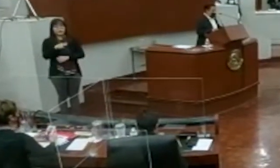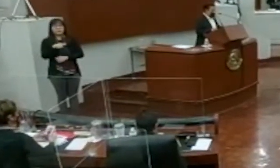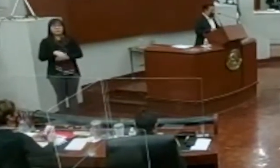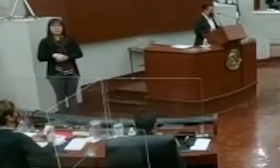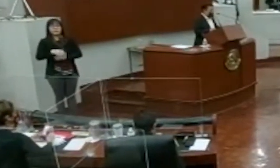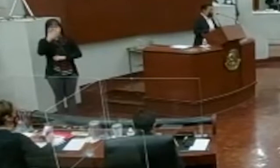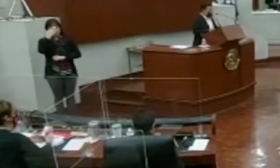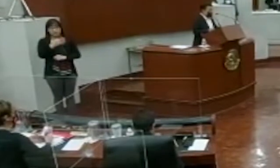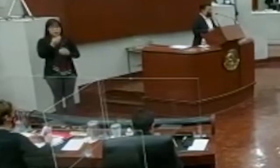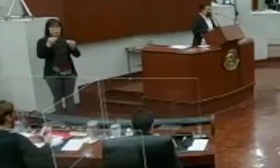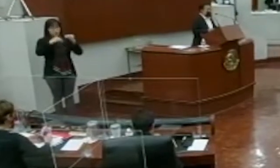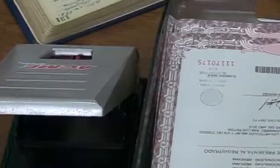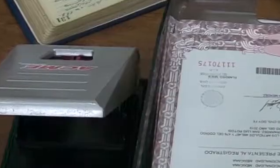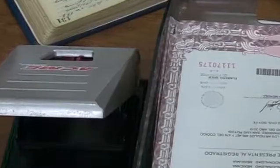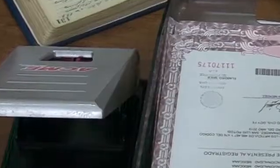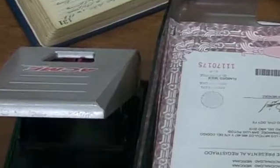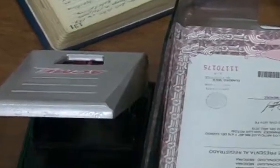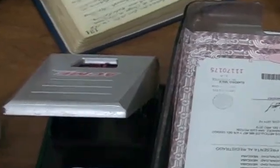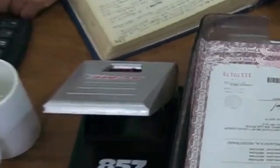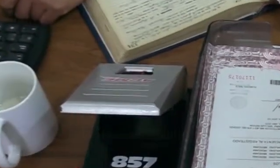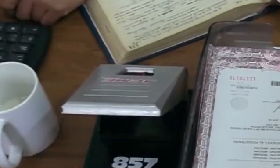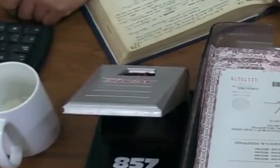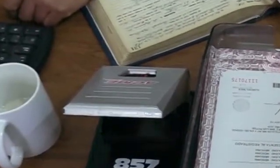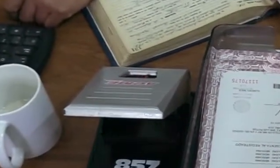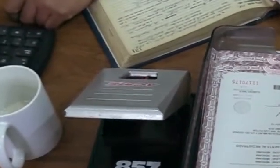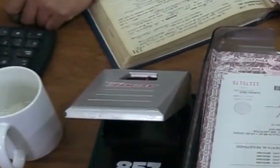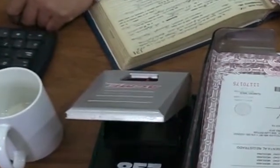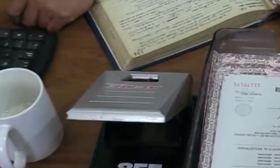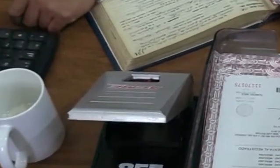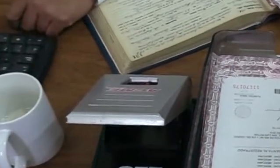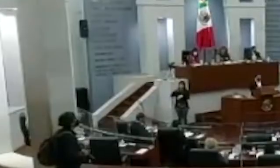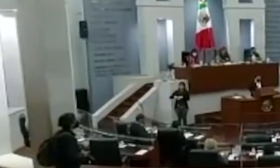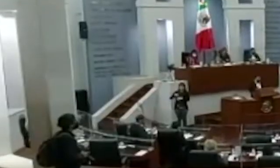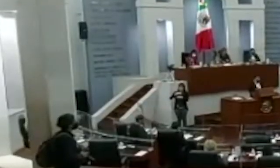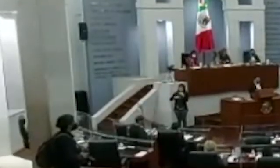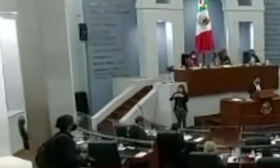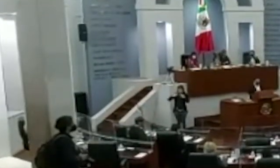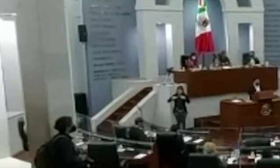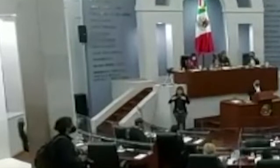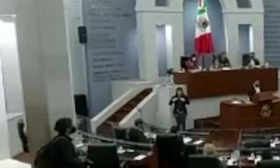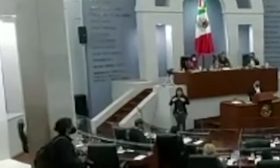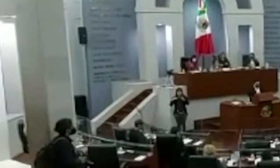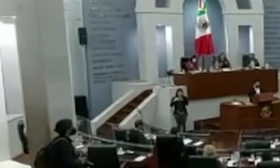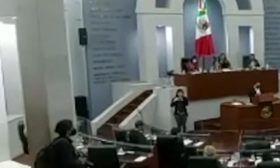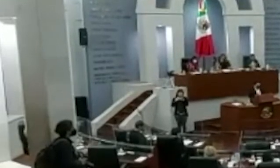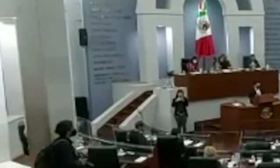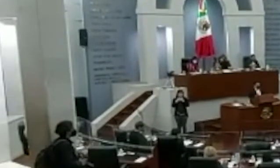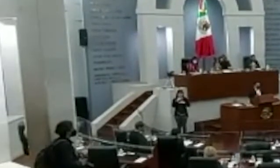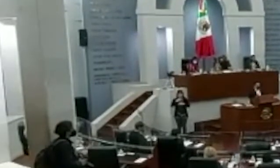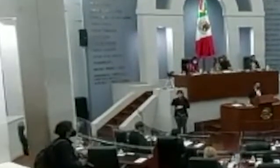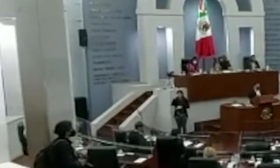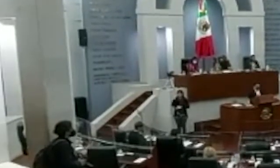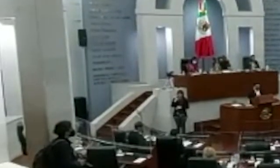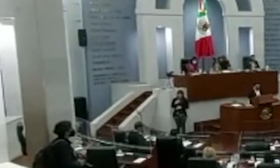de tiempo y por supuesto gastos para los ciudadanos según las disposiciones establecidas en la legislación vigente se desprende el trámite a